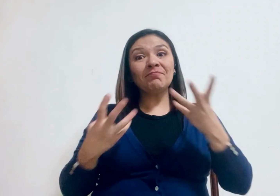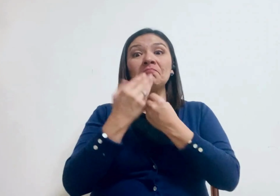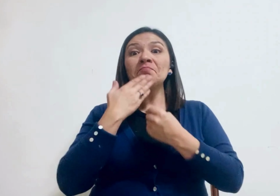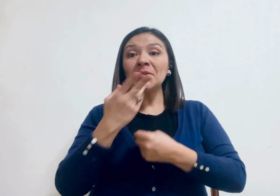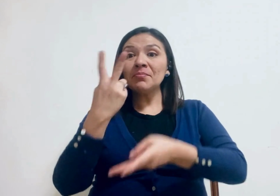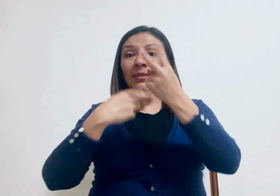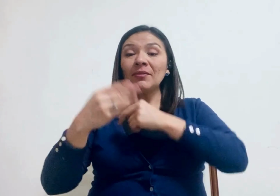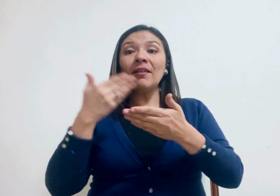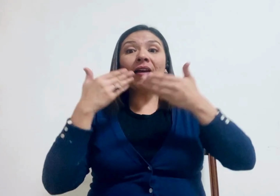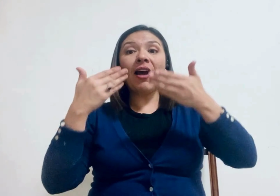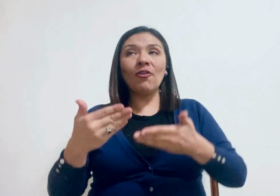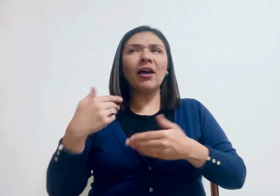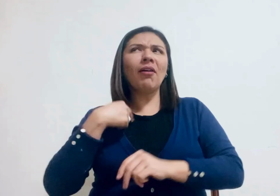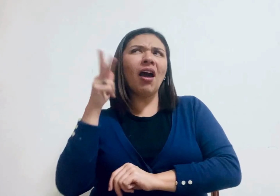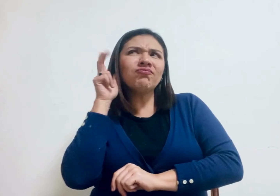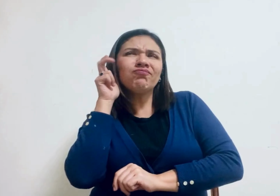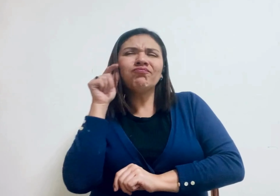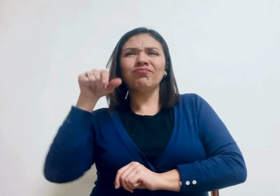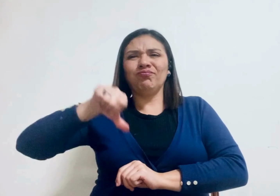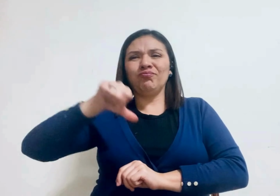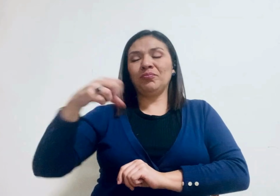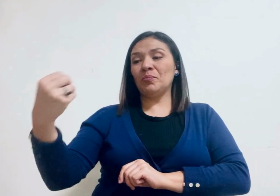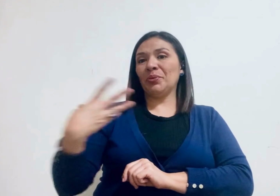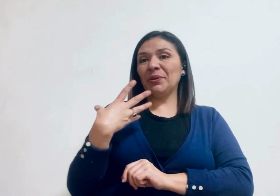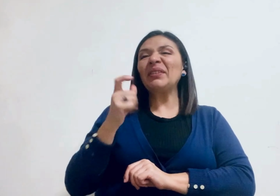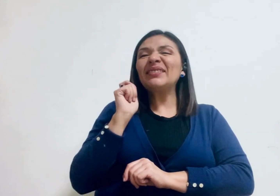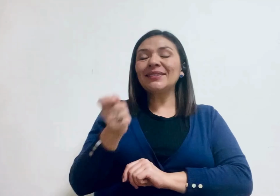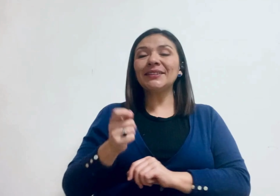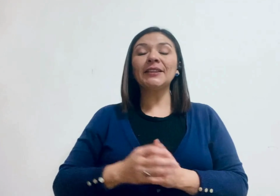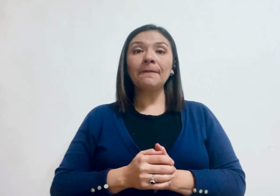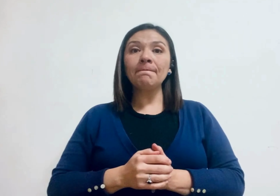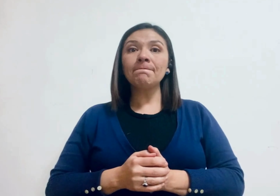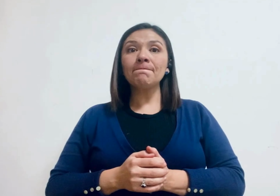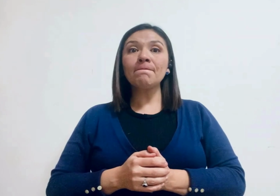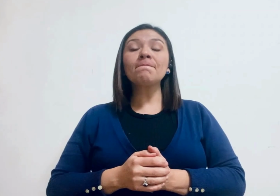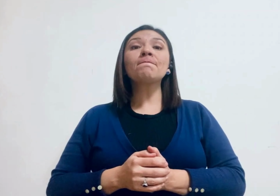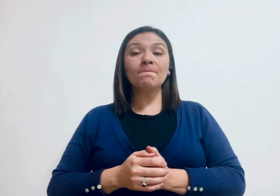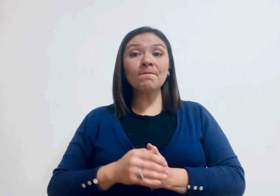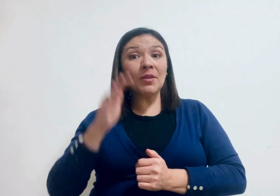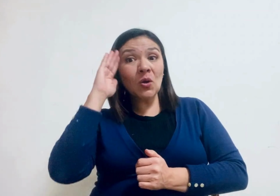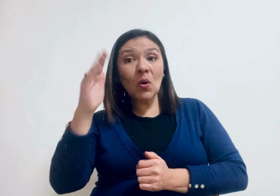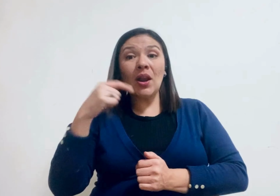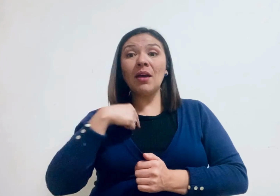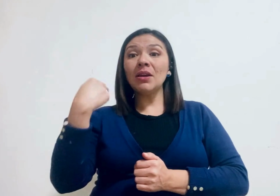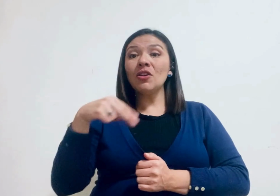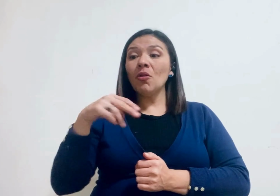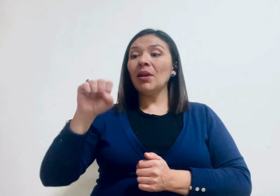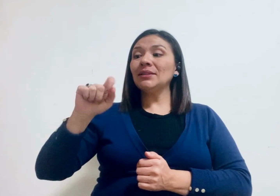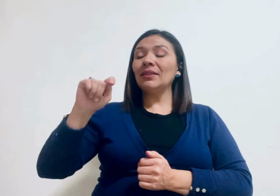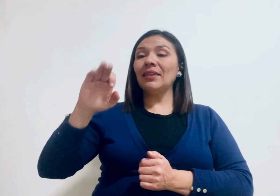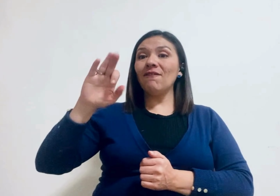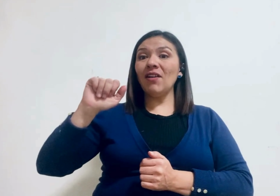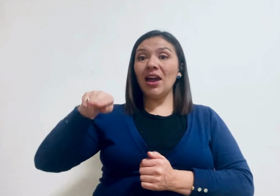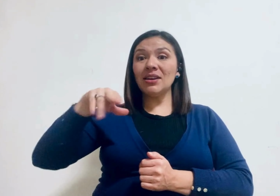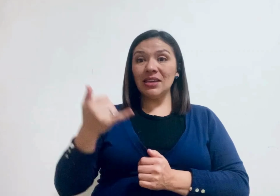Estamos listas para escuchar el audio que nos compartieron el día de hoy. Hola, mi nombre es Stephanie.